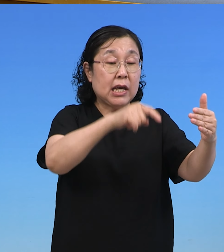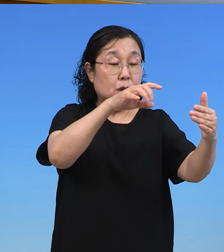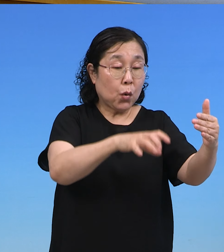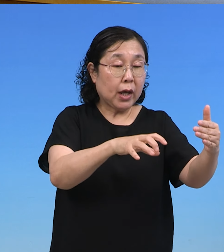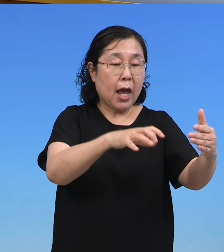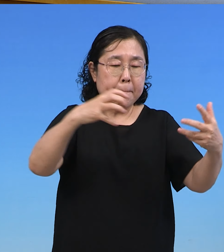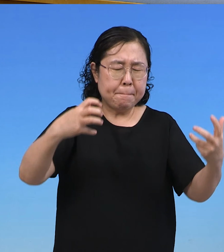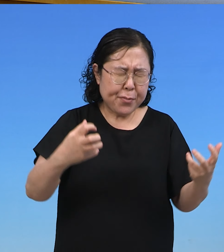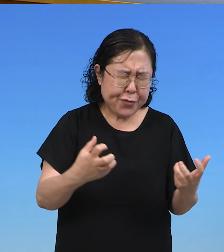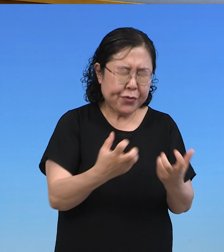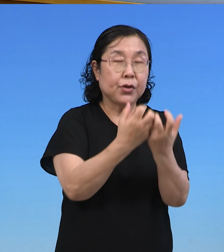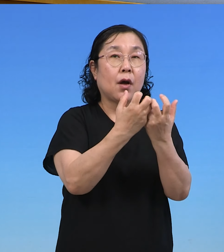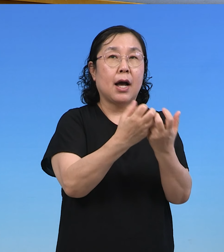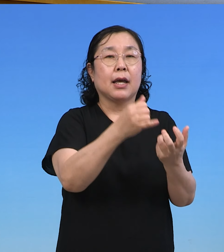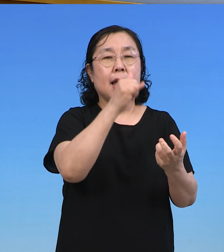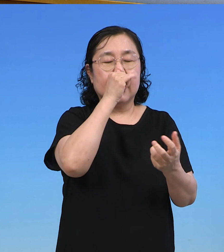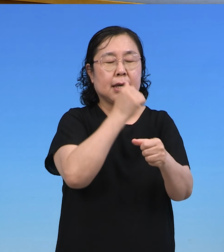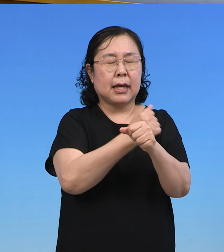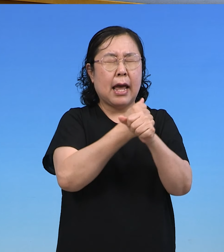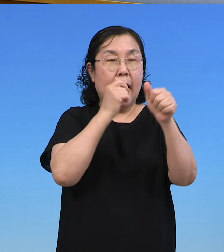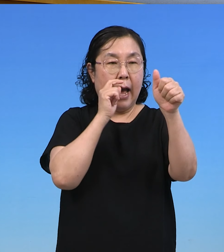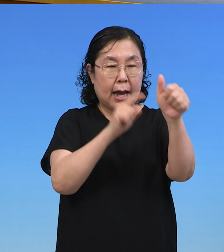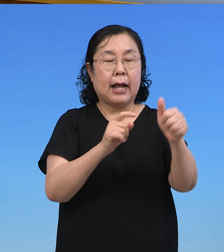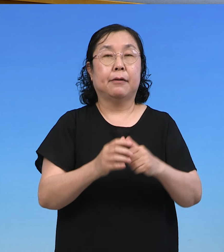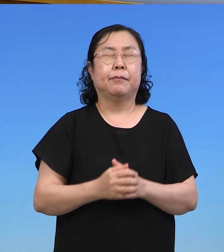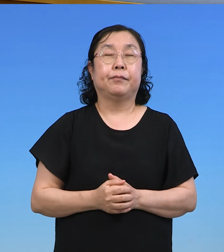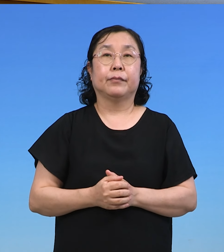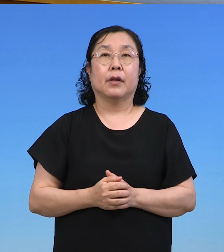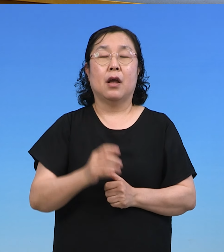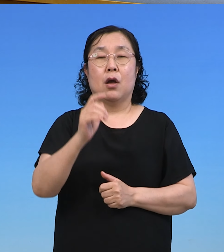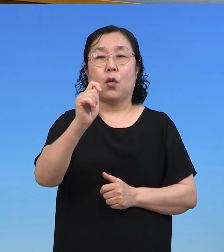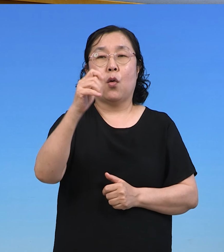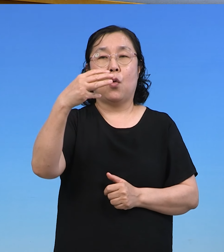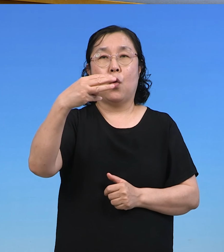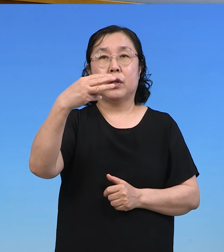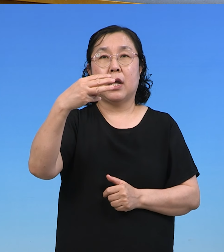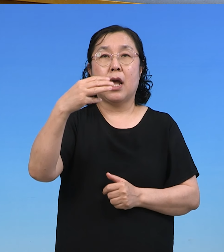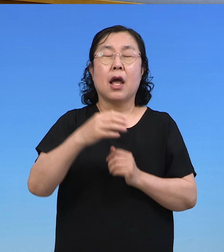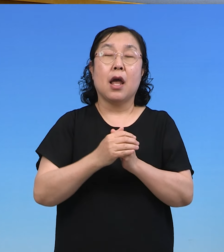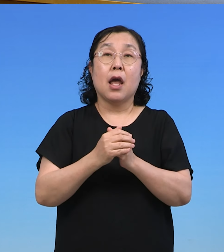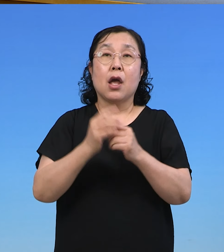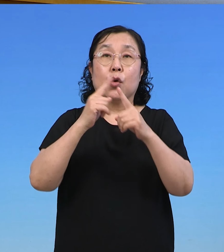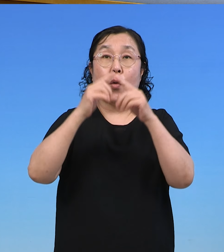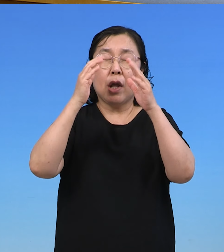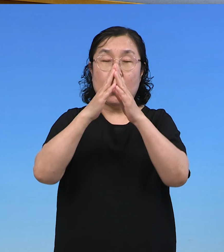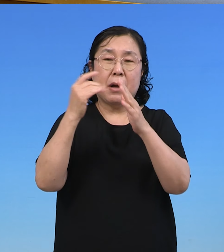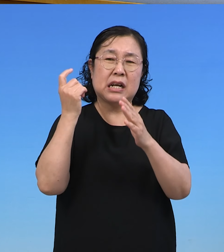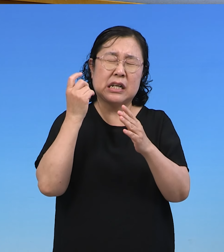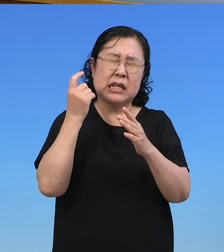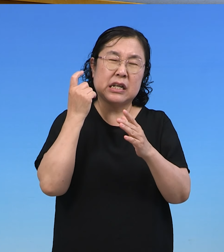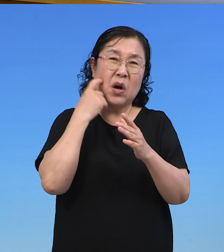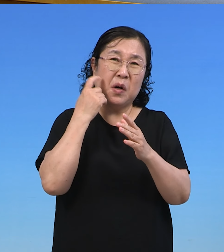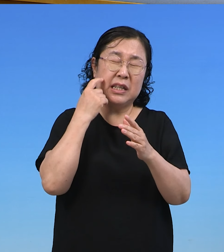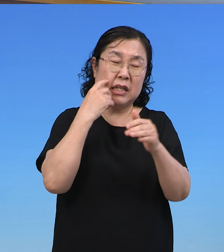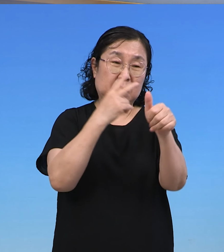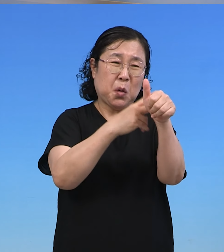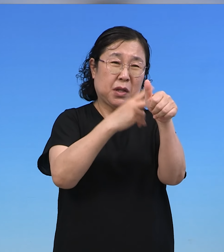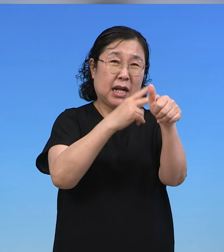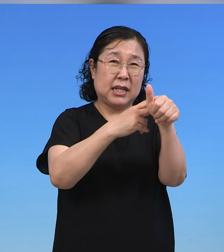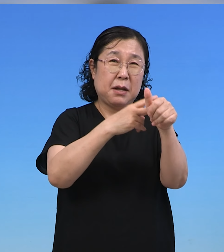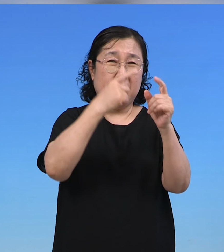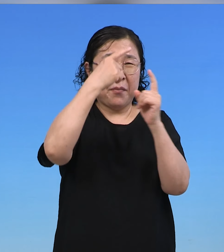거하여. 얼마나 그 골로새 교회도 그런 상황이었고요. 거짓 교사들이 와가지고 미혹을 하는데 뭐